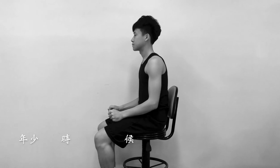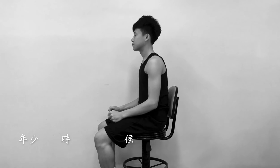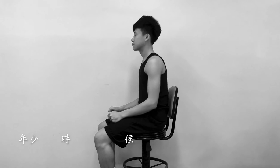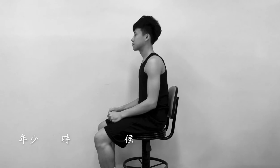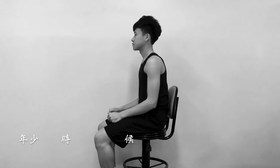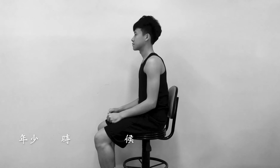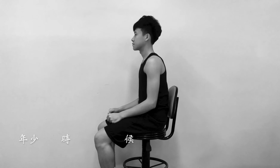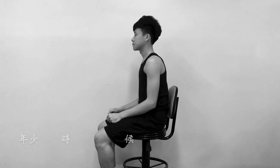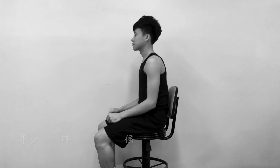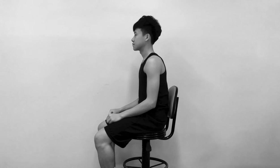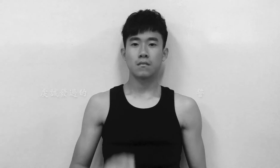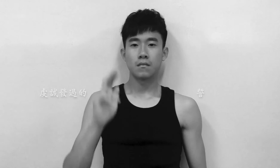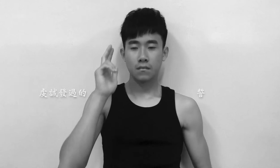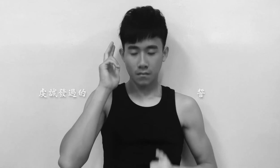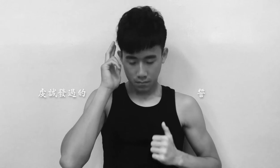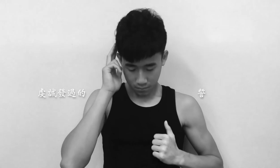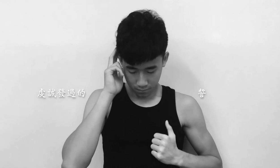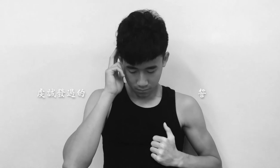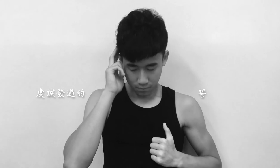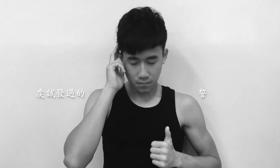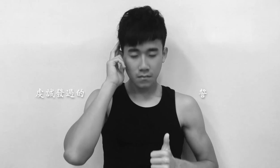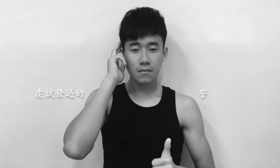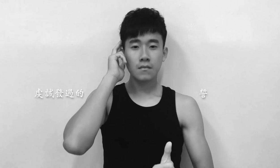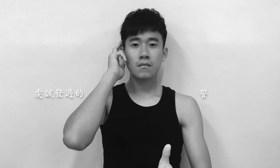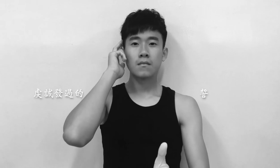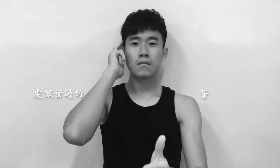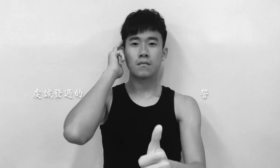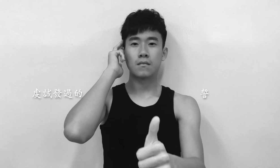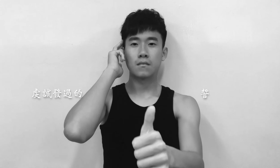年少时候虔诚发过的誓，